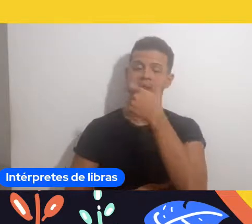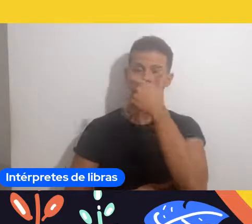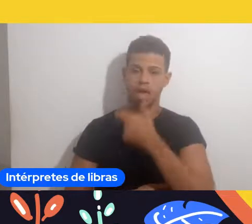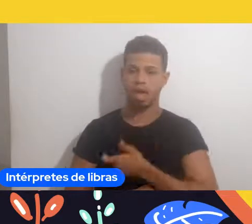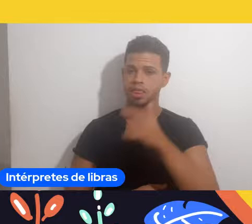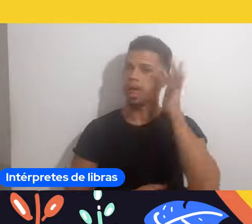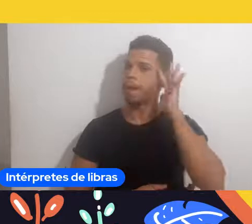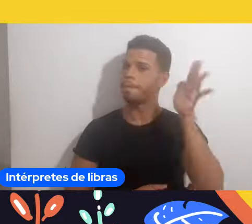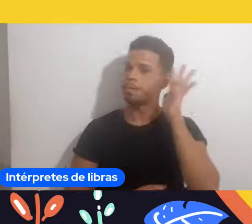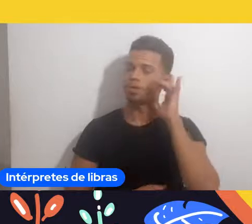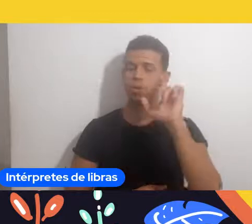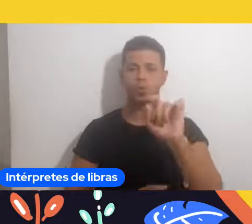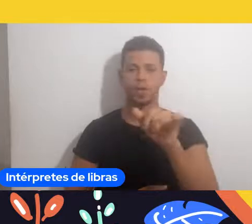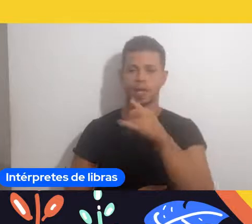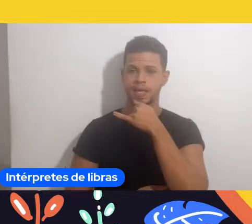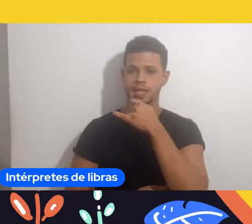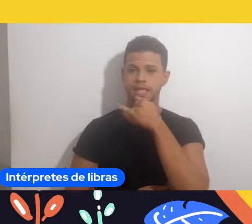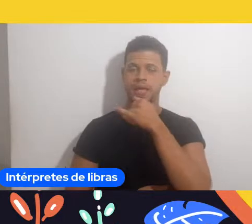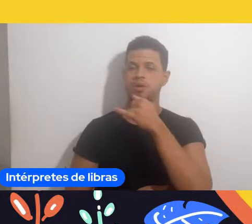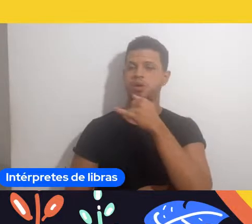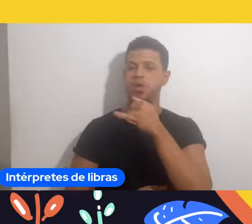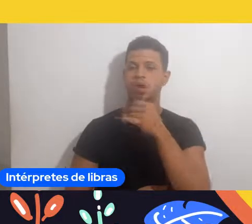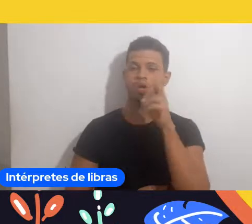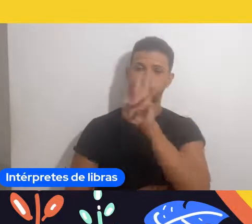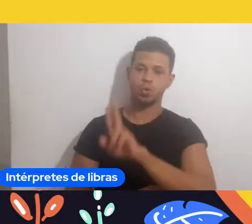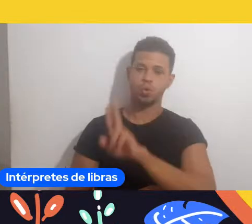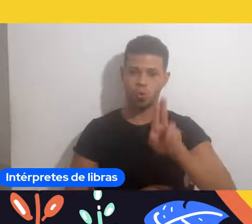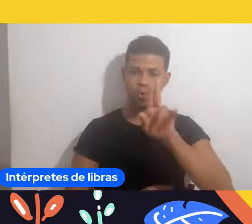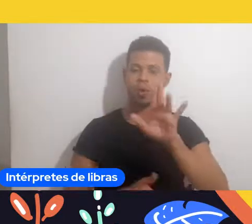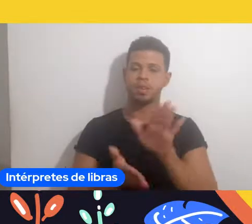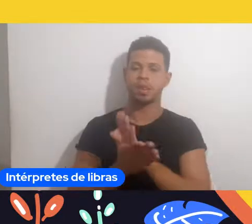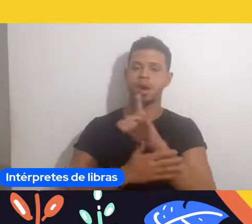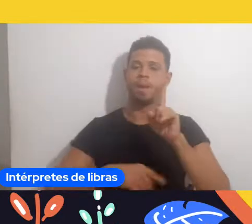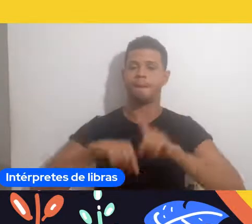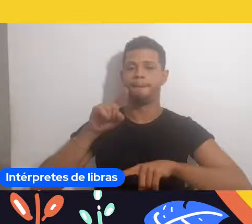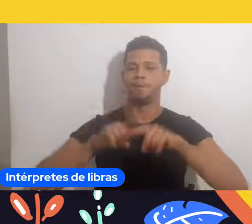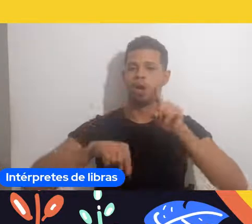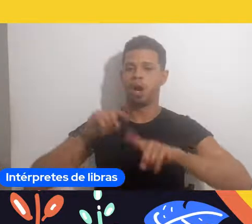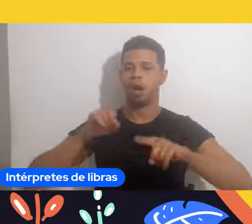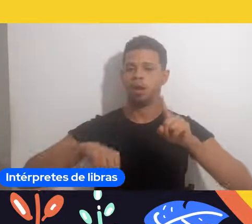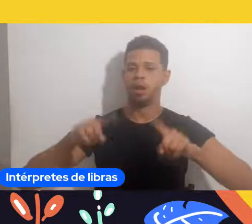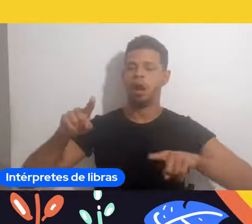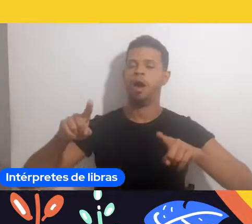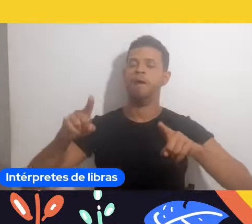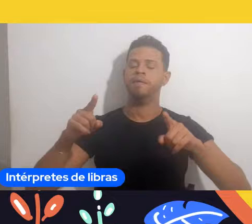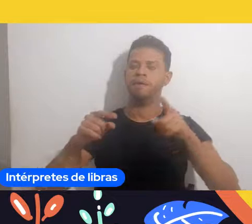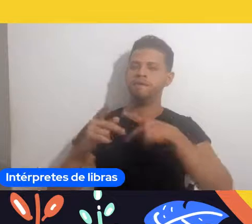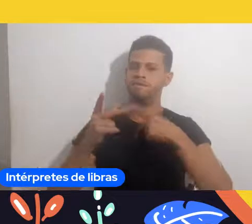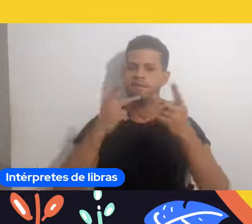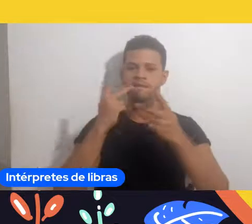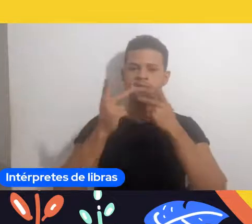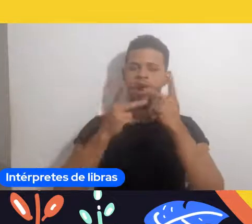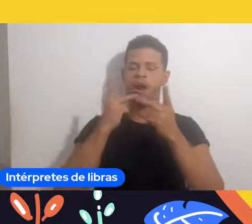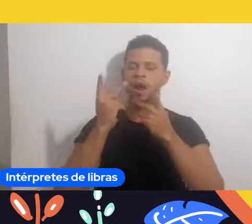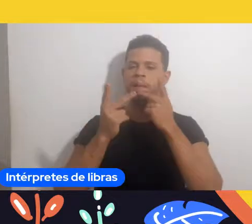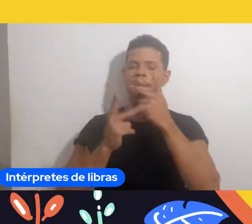o quanto o consumo dos produtos vem fragilizando e dificultando que as crianças se desenvolvam